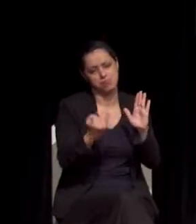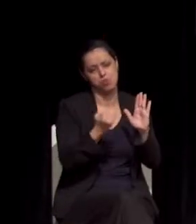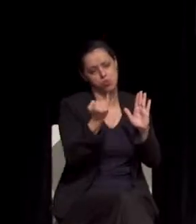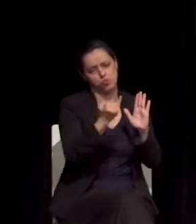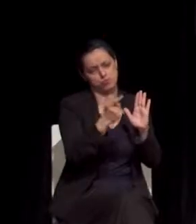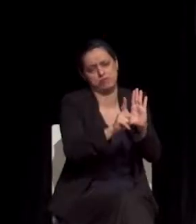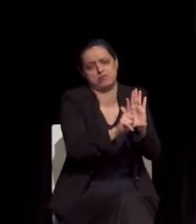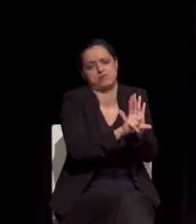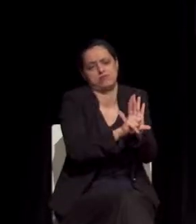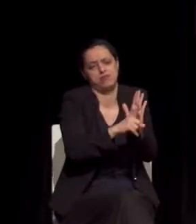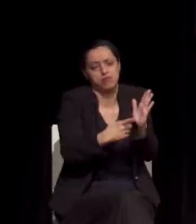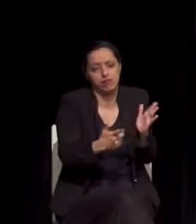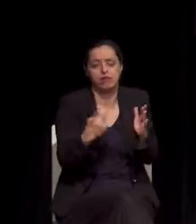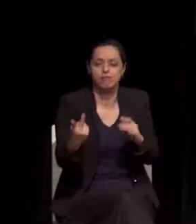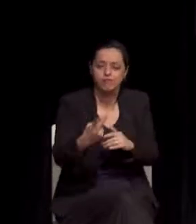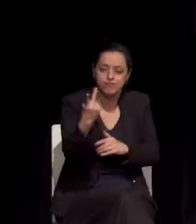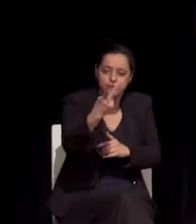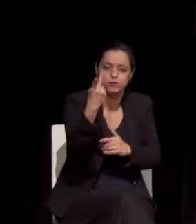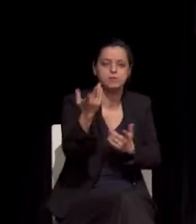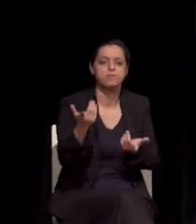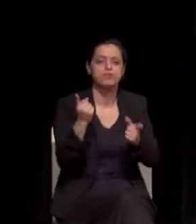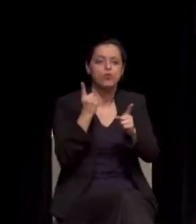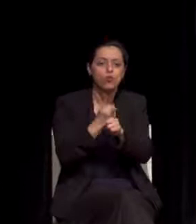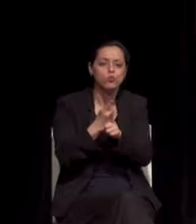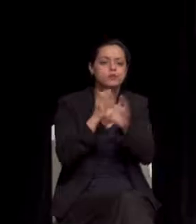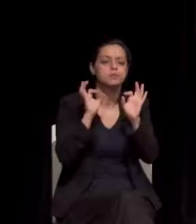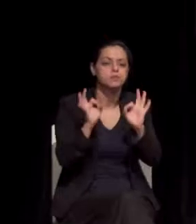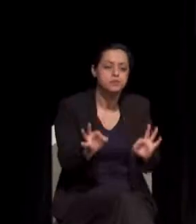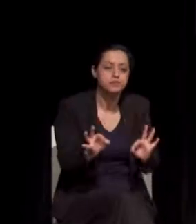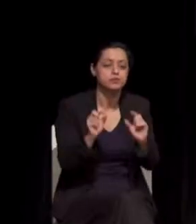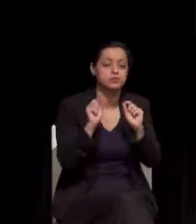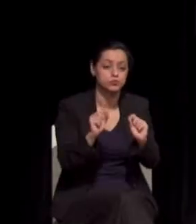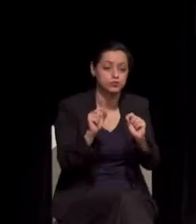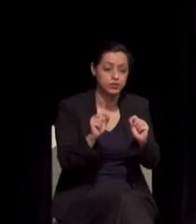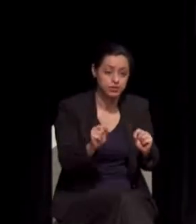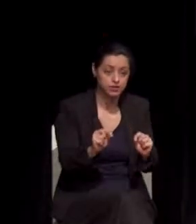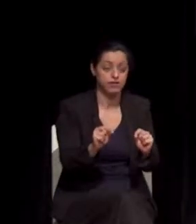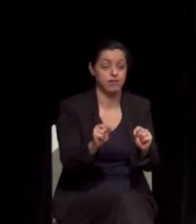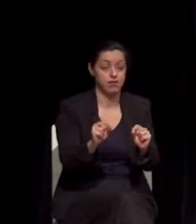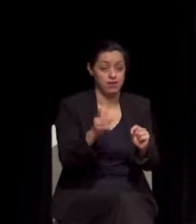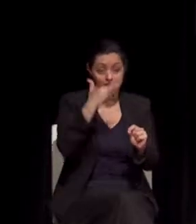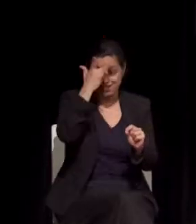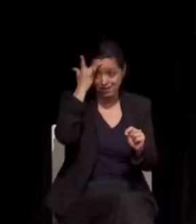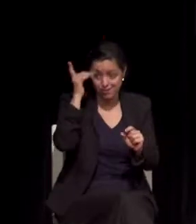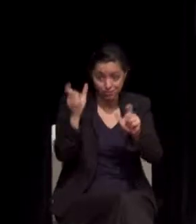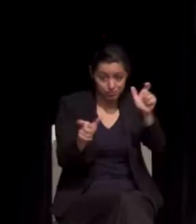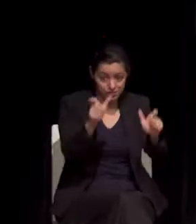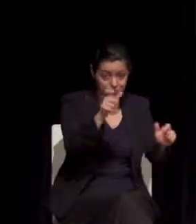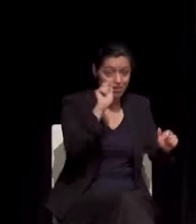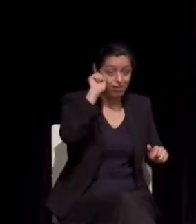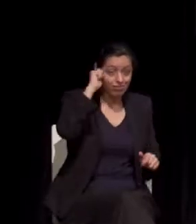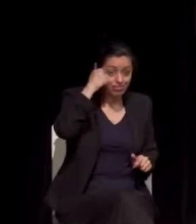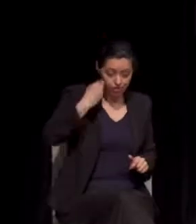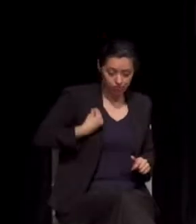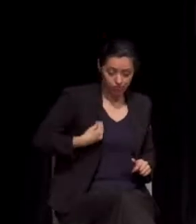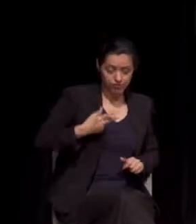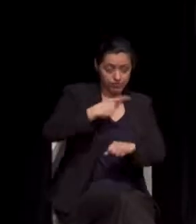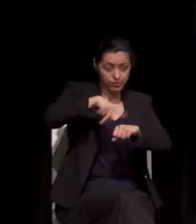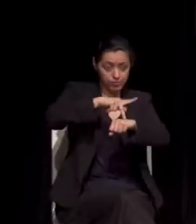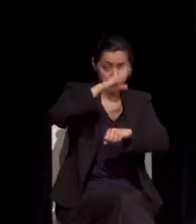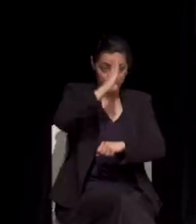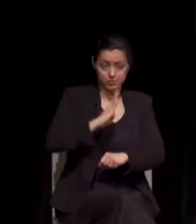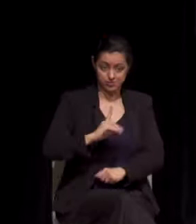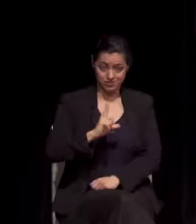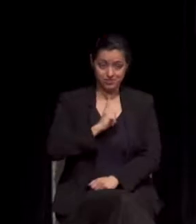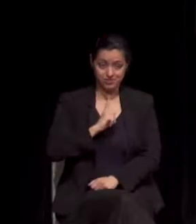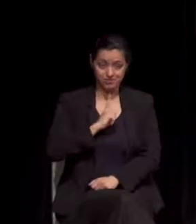gente valorizar e encontrar, de fato, a humanidade dos indivíduos negros deste país. E